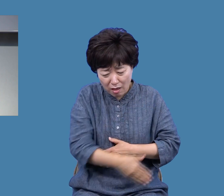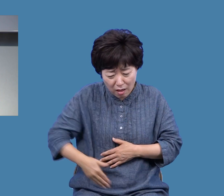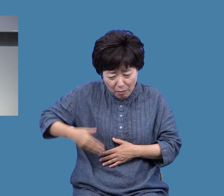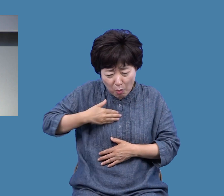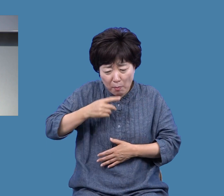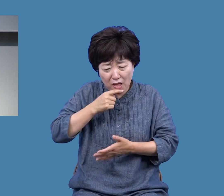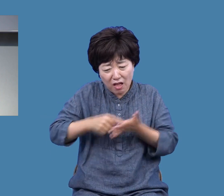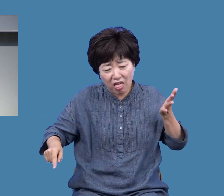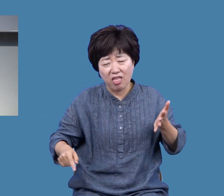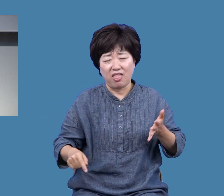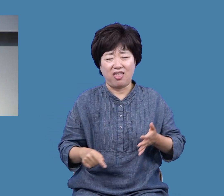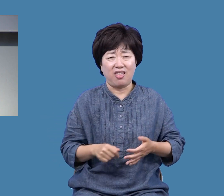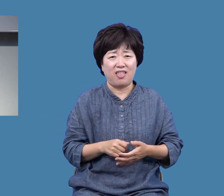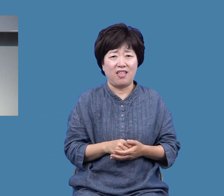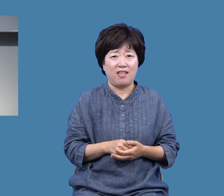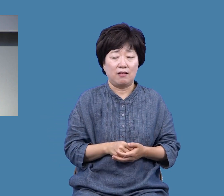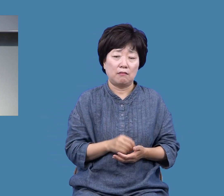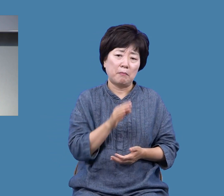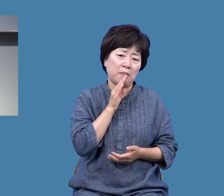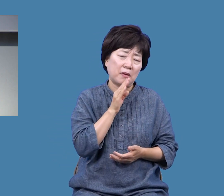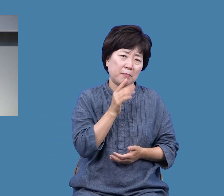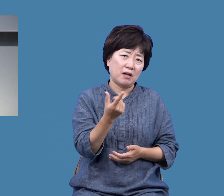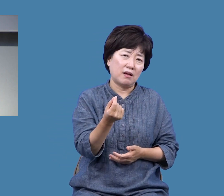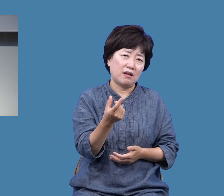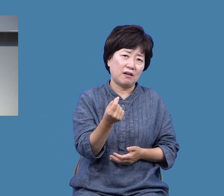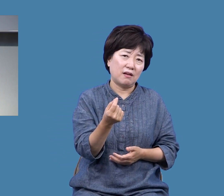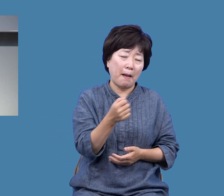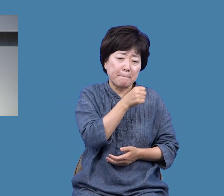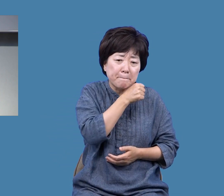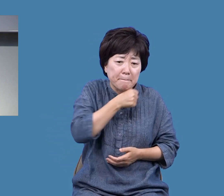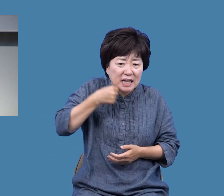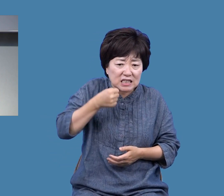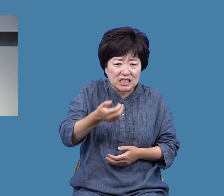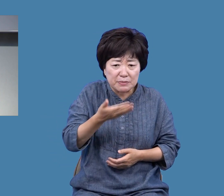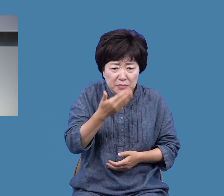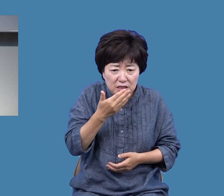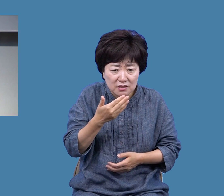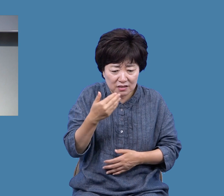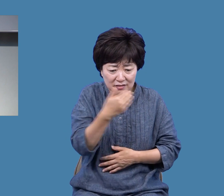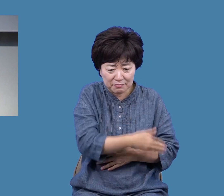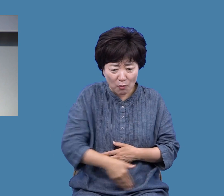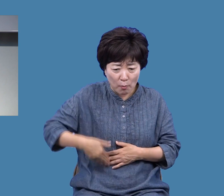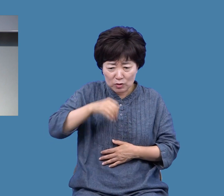진리죠. 맞아, 정말 사실이야. 왜 이렇게 맛있는 음식은 다 몸에 안 좋지?